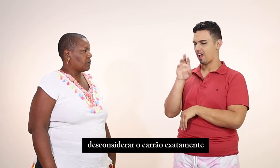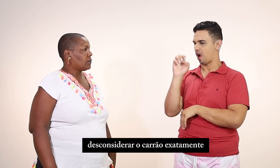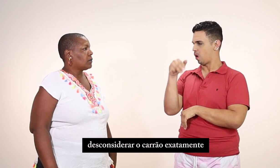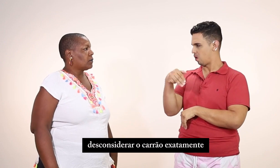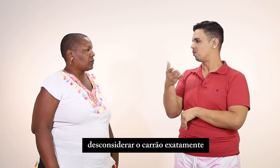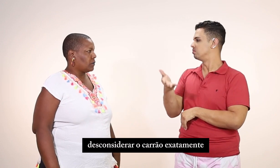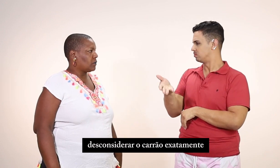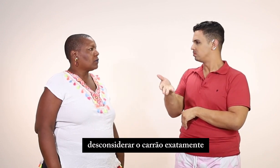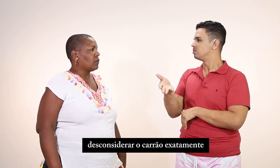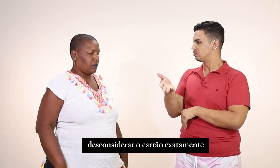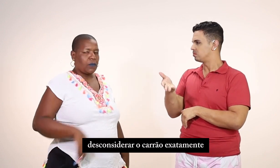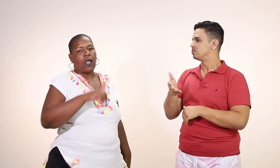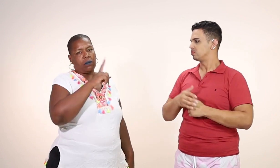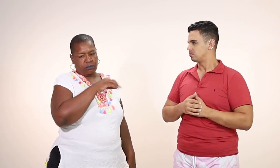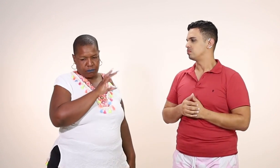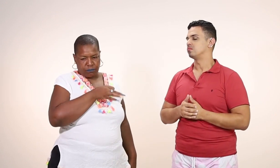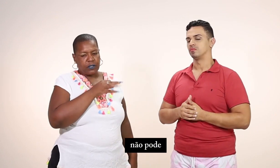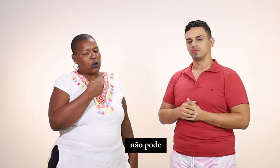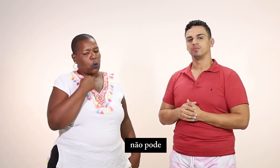o cajón, exatamente. Não pode.